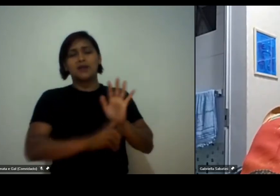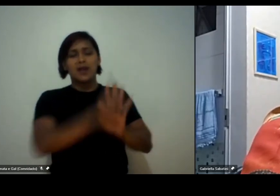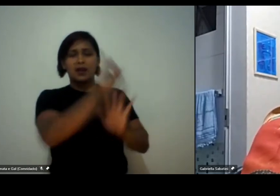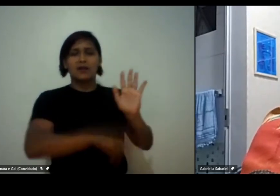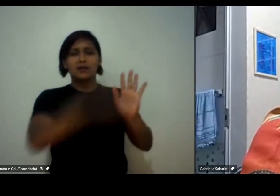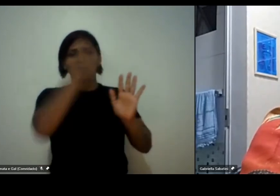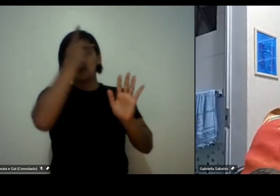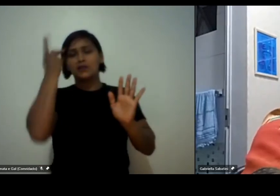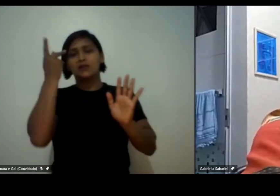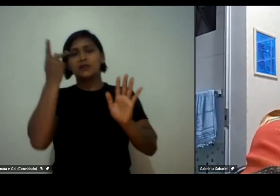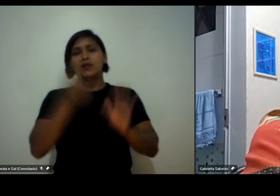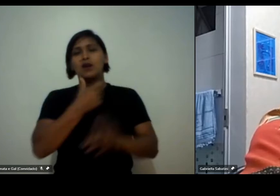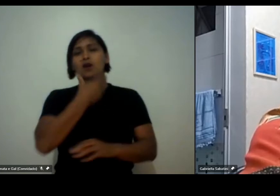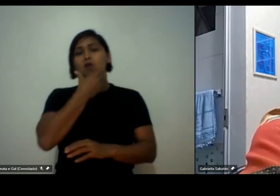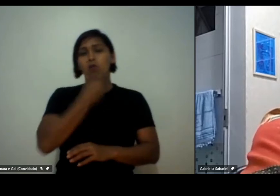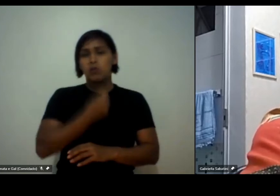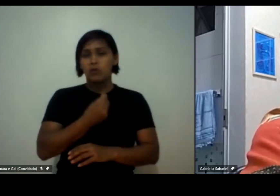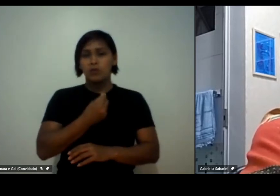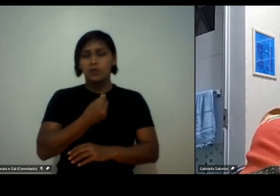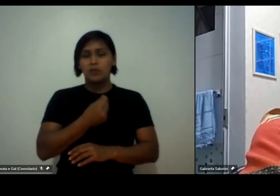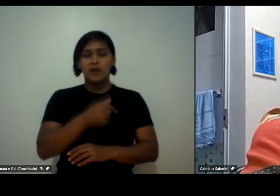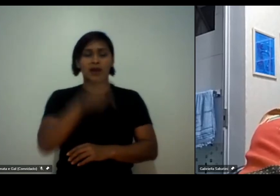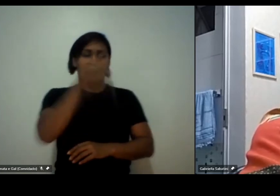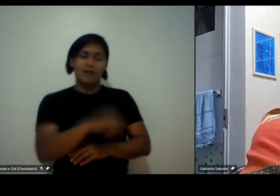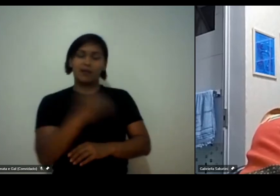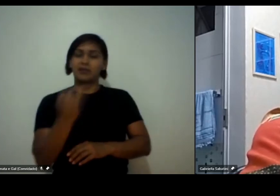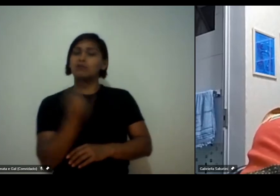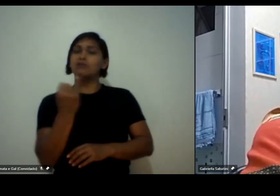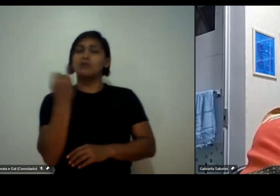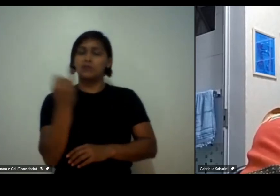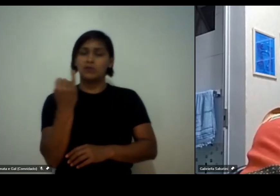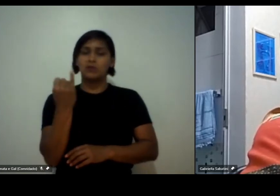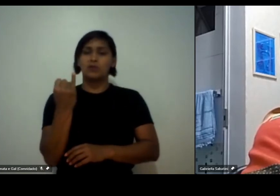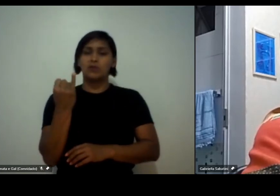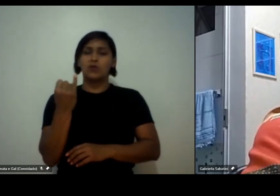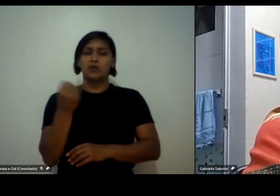é um homem. Aqui importa a